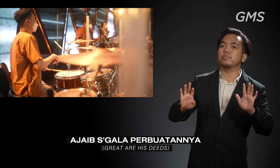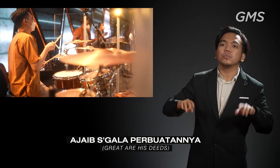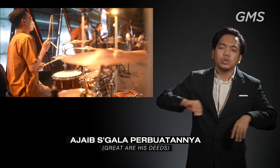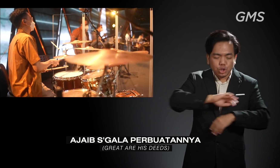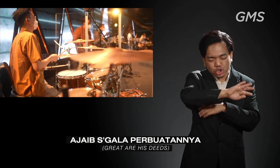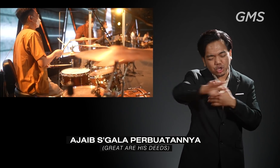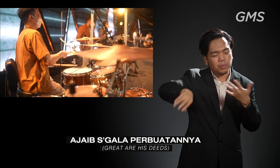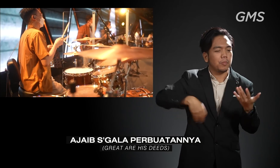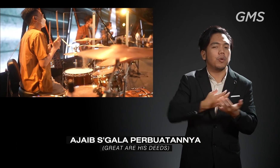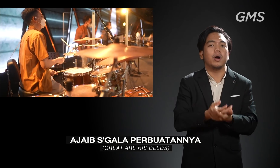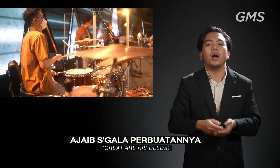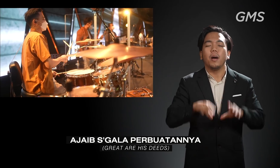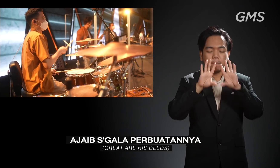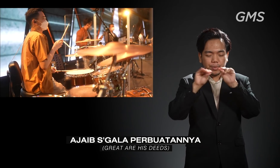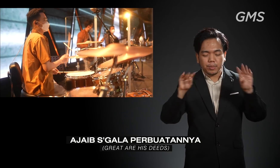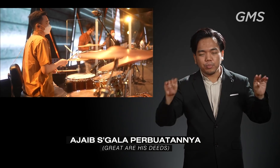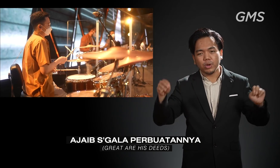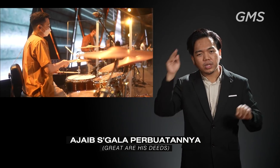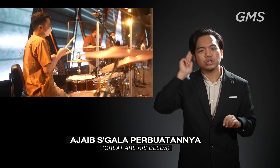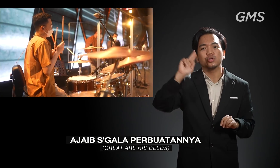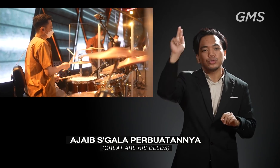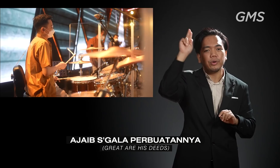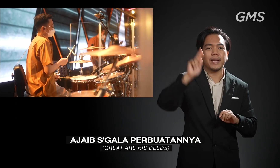Ajaib segala perbuatannya,